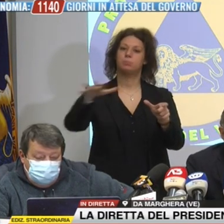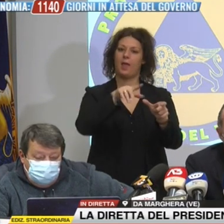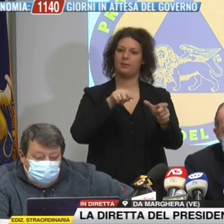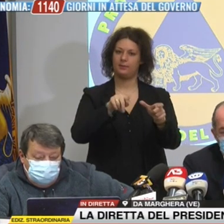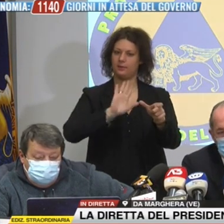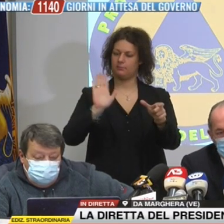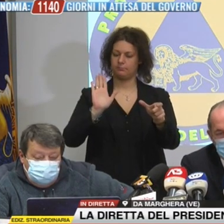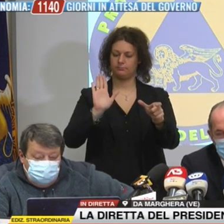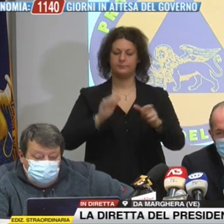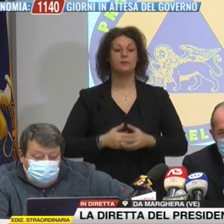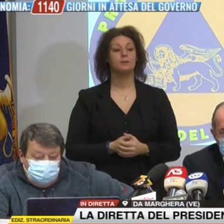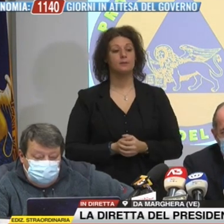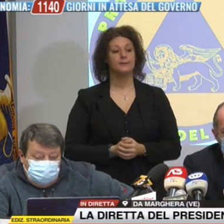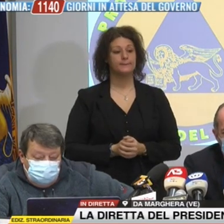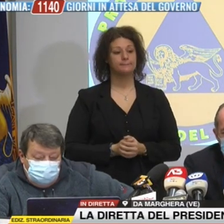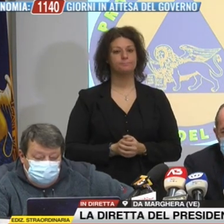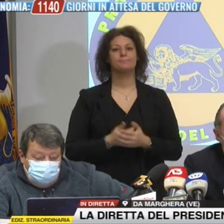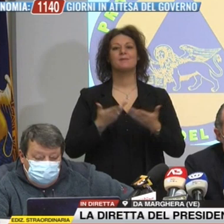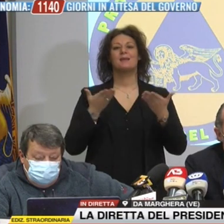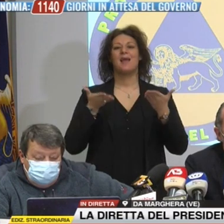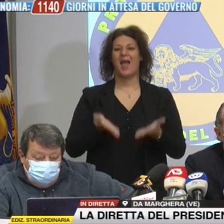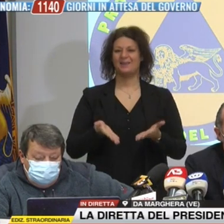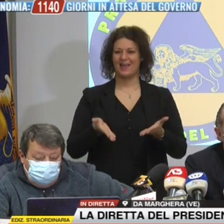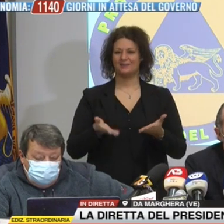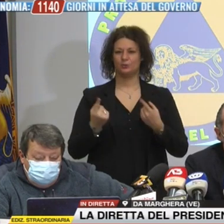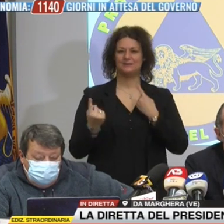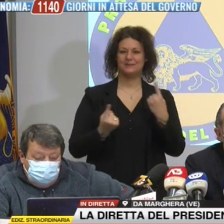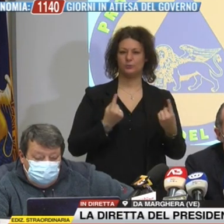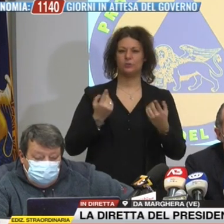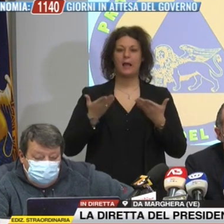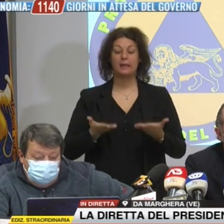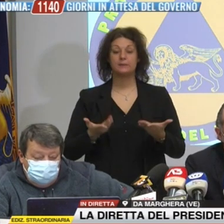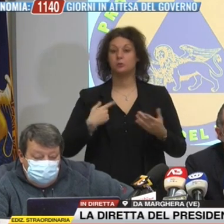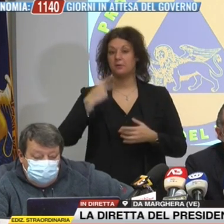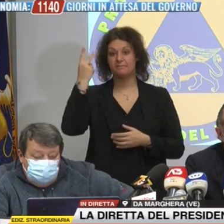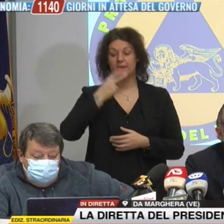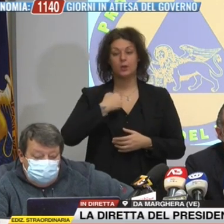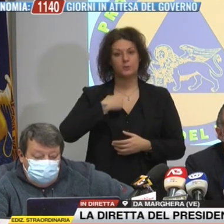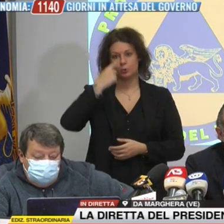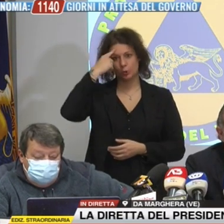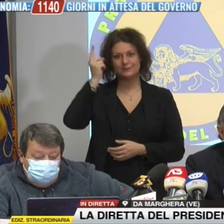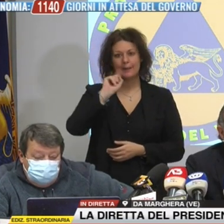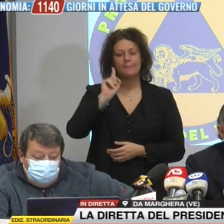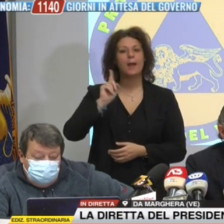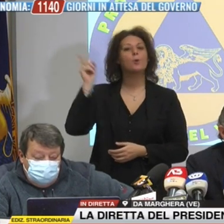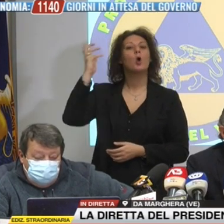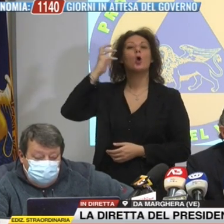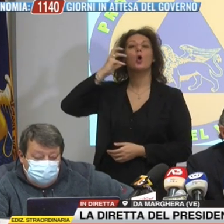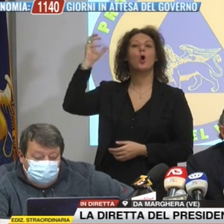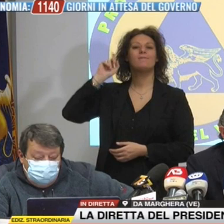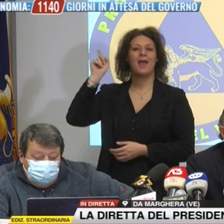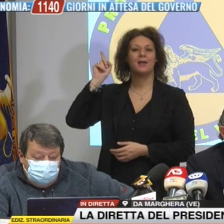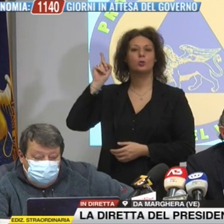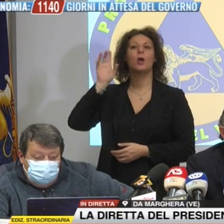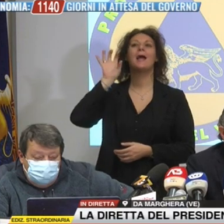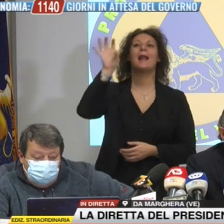che qui siamo ancora in un limbo, nel senso che non si è capito quale sarà la modalità poi di gestione da parte del governo rispetto ai rapporti con le